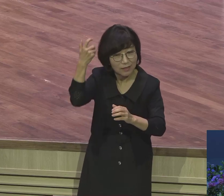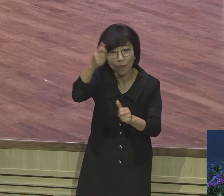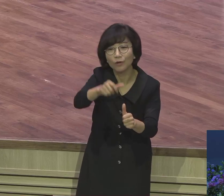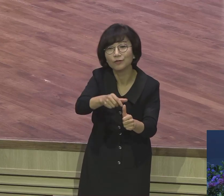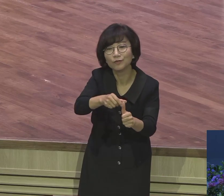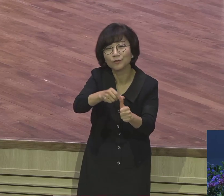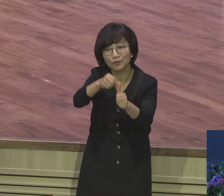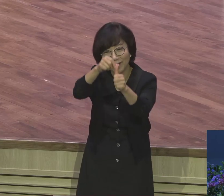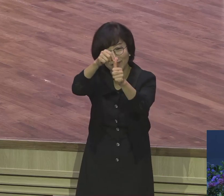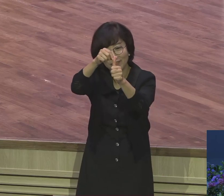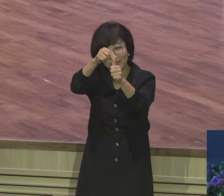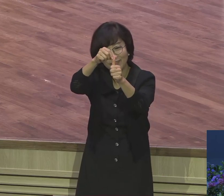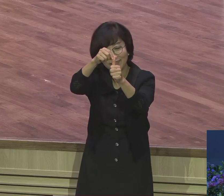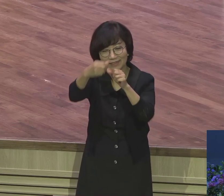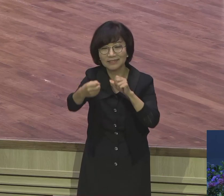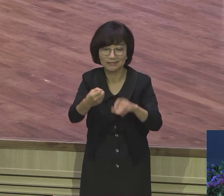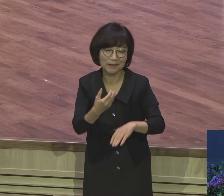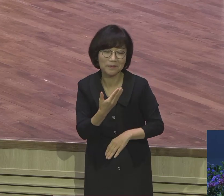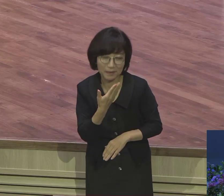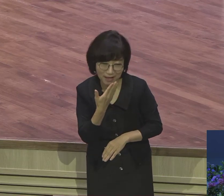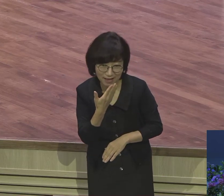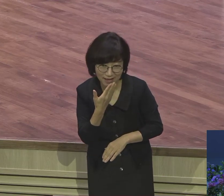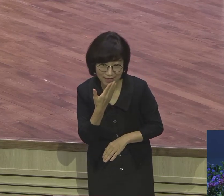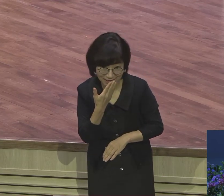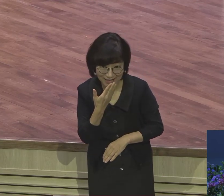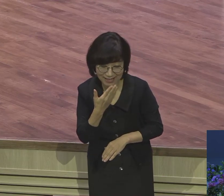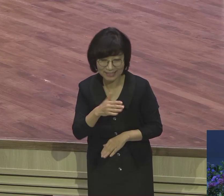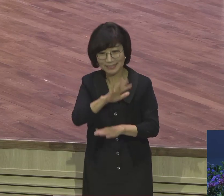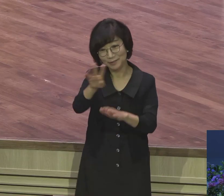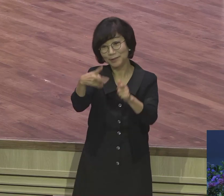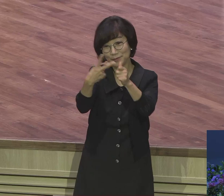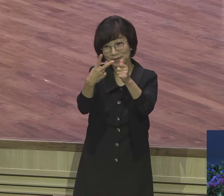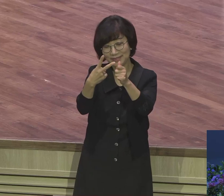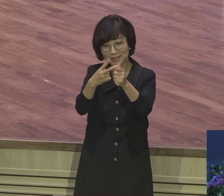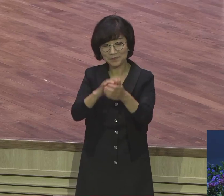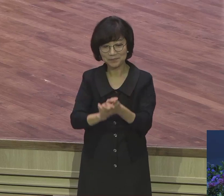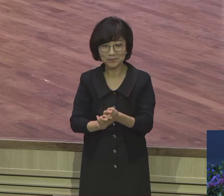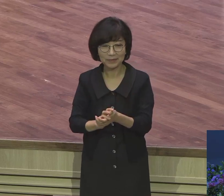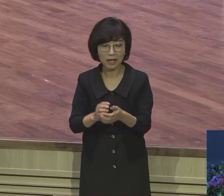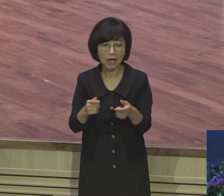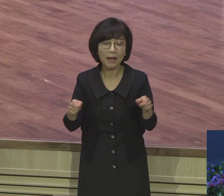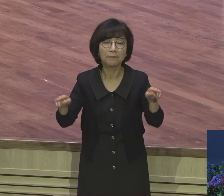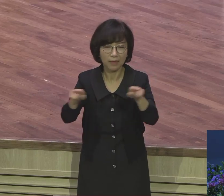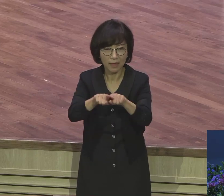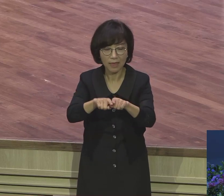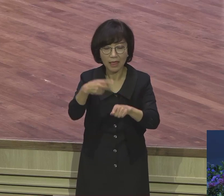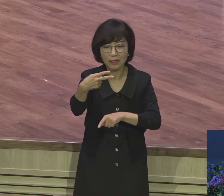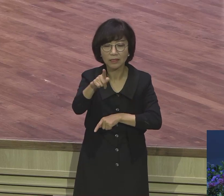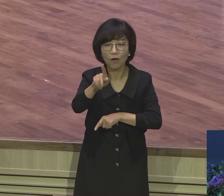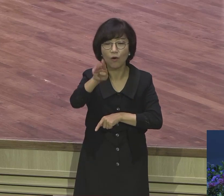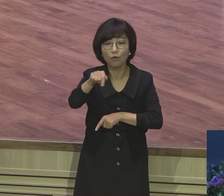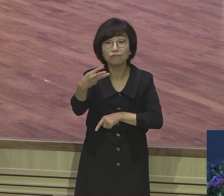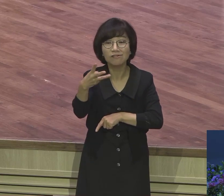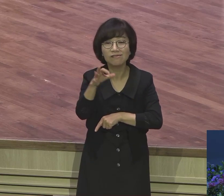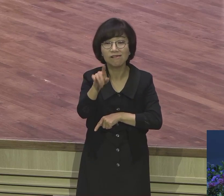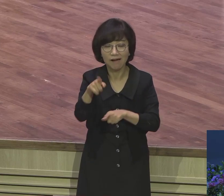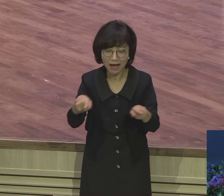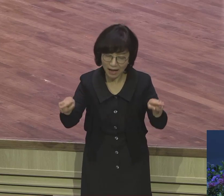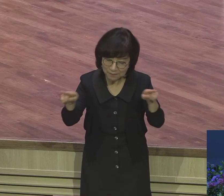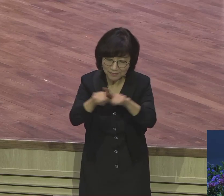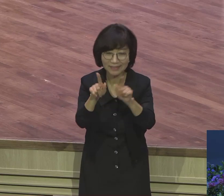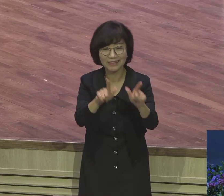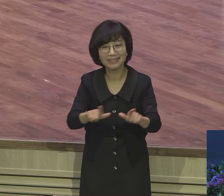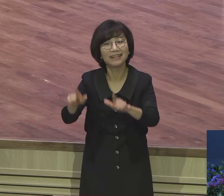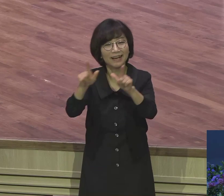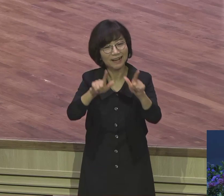열매가 맺혀요. 두 번째는요. 바울은 더불어 사는 인생이 돼야 관계가 회복된다고 말하고 있어요.